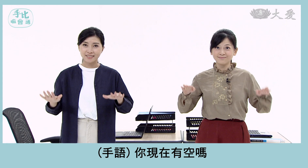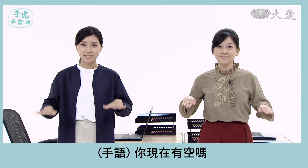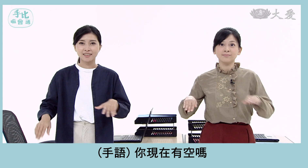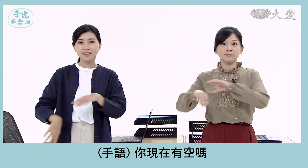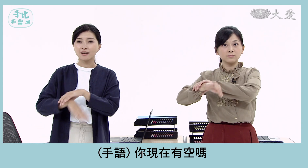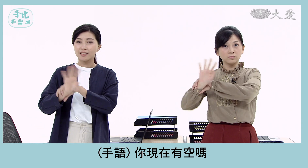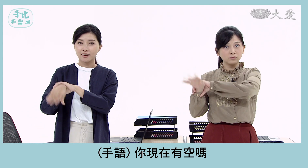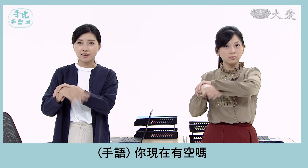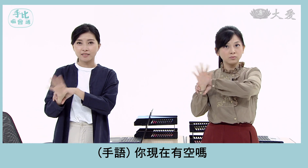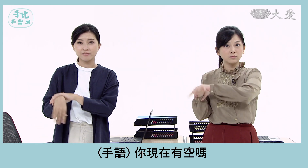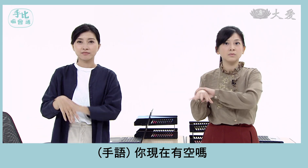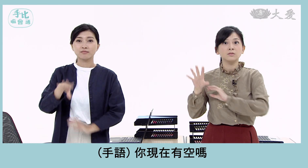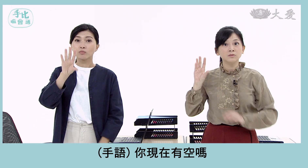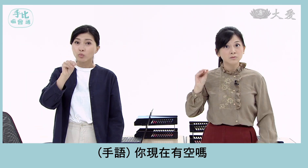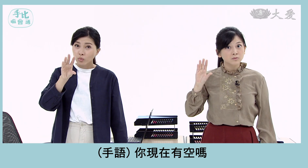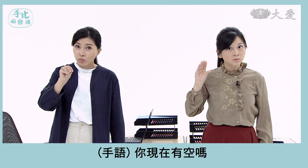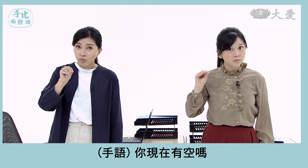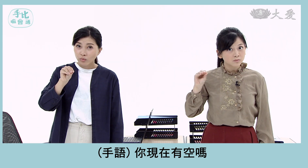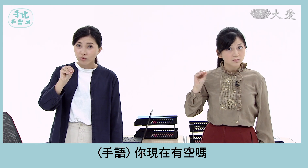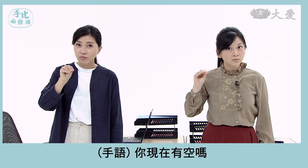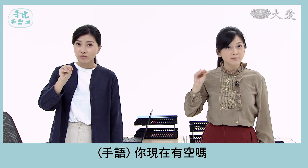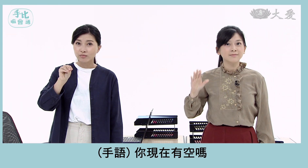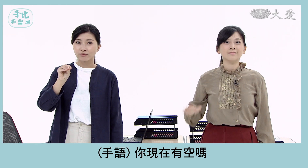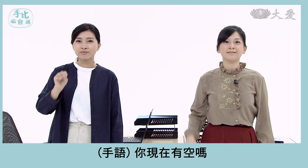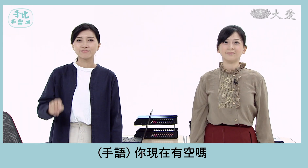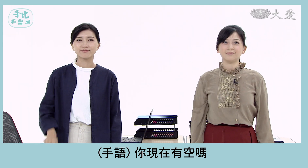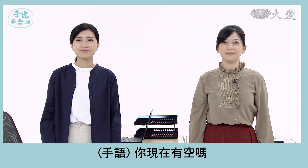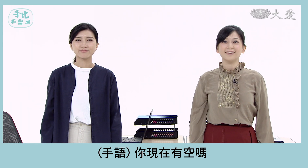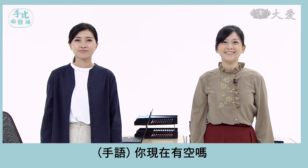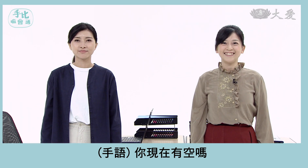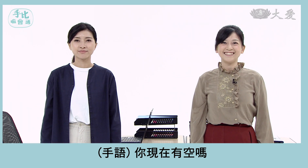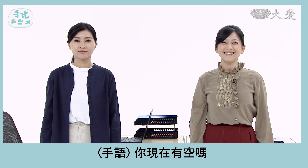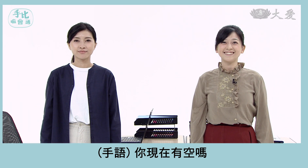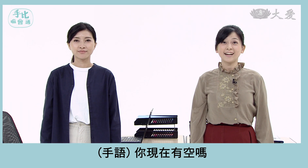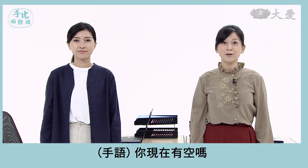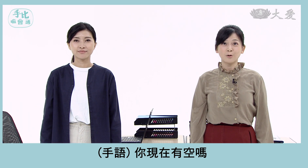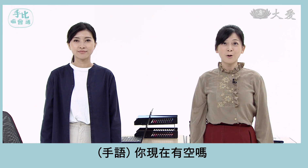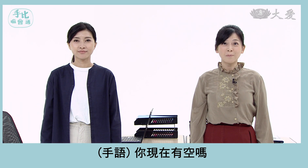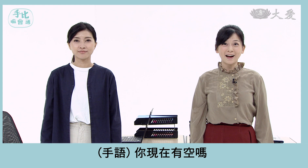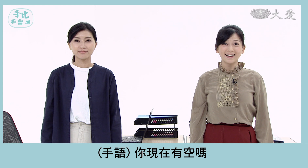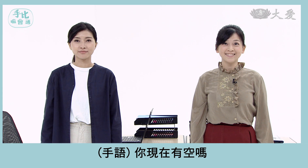你现在有空吗？